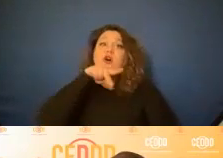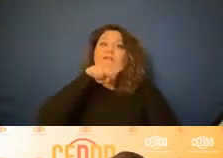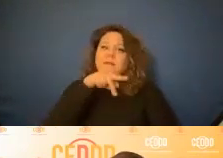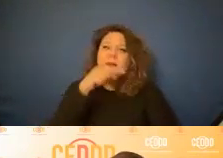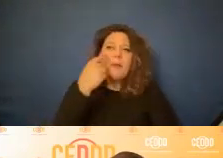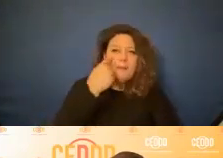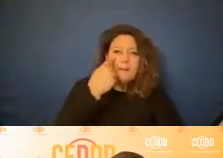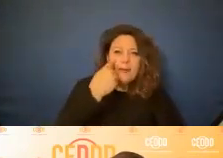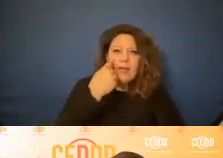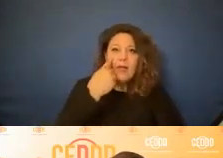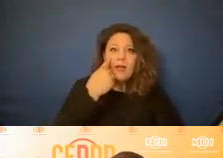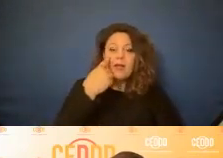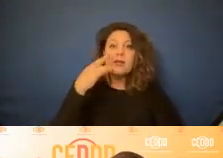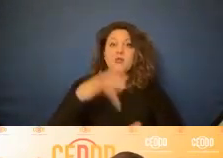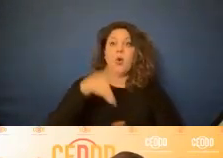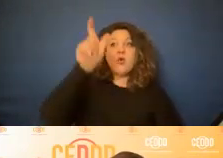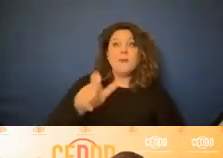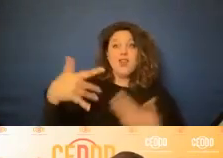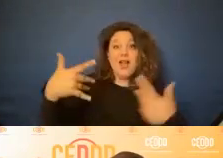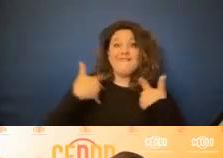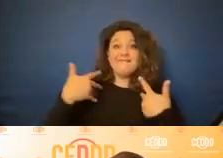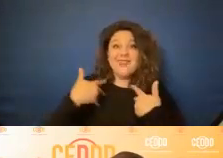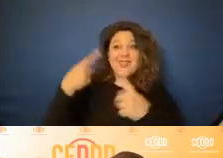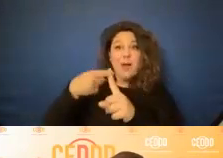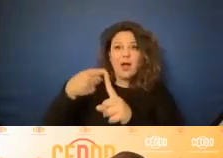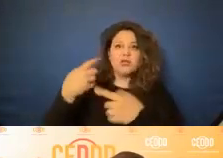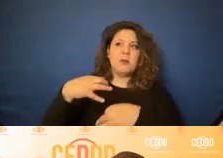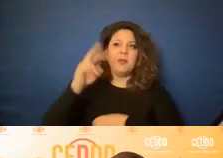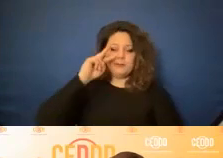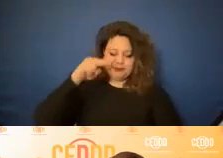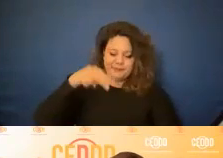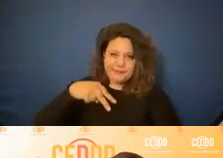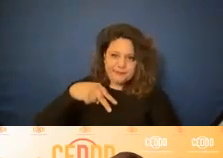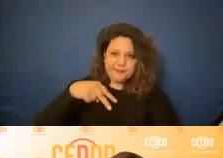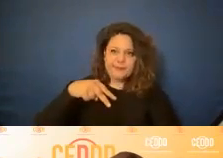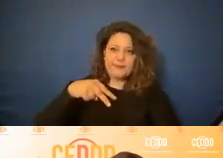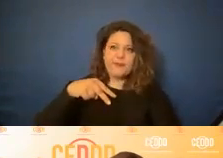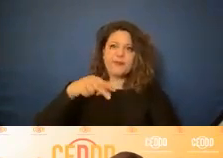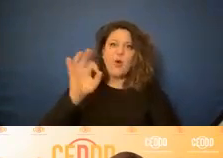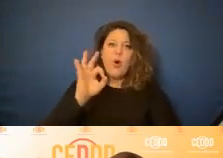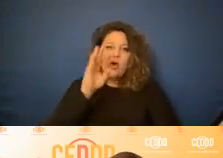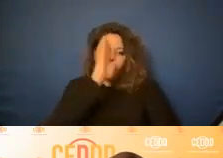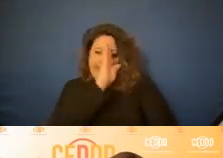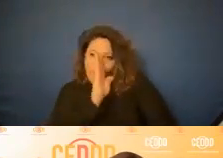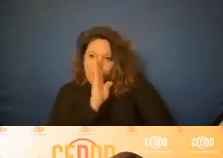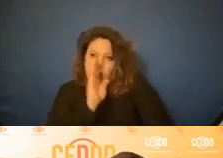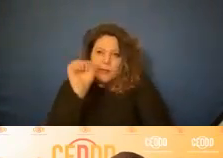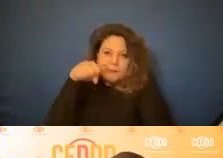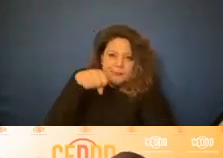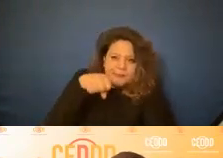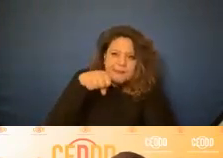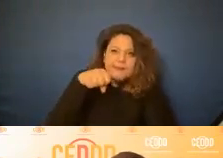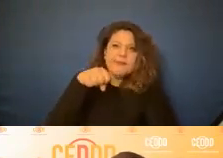Sabemos que alguien que es víctima de acoso escolar mira hacia abajo, que tiene un cuerpo escondido, agachado, ¿verdad?